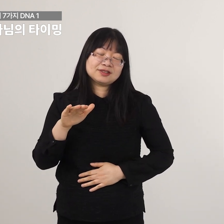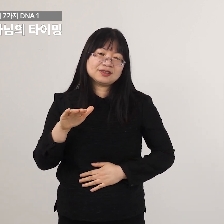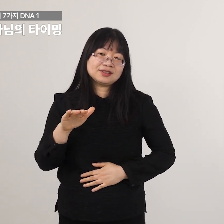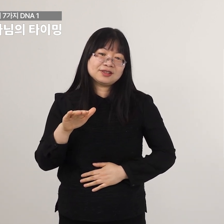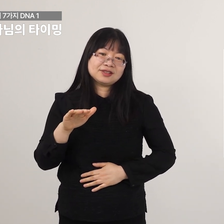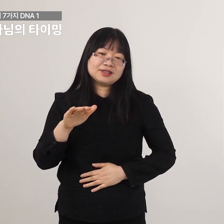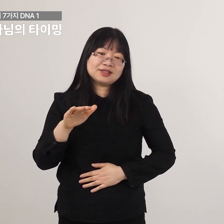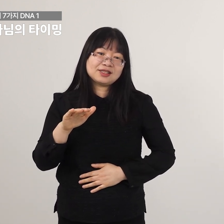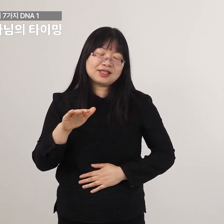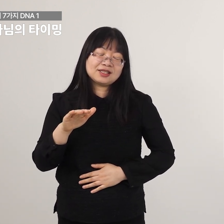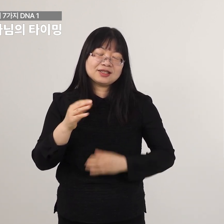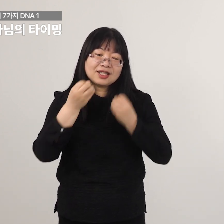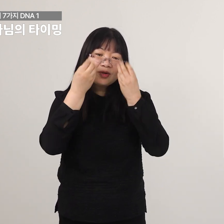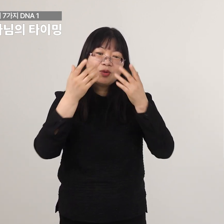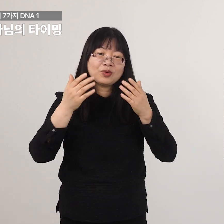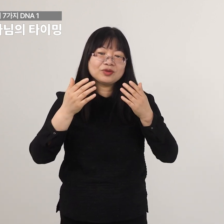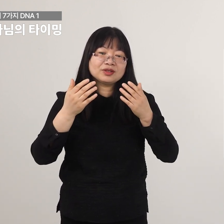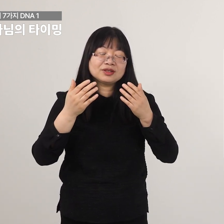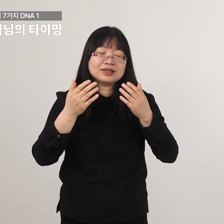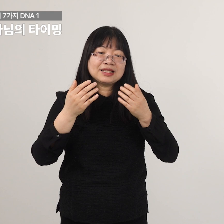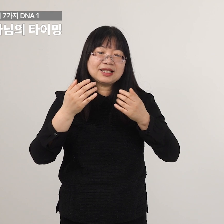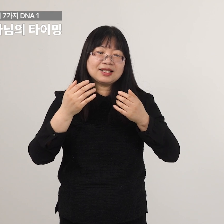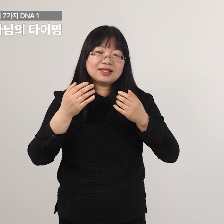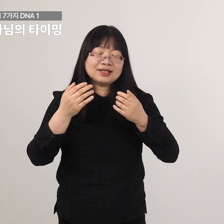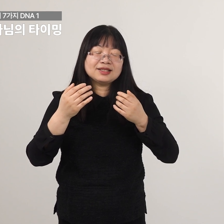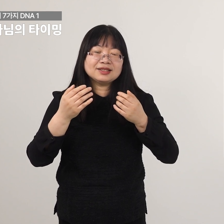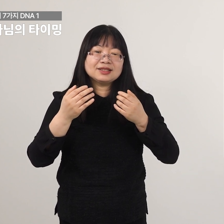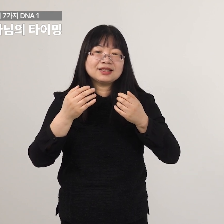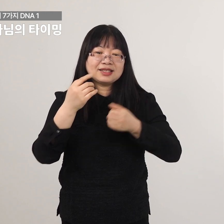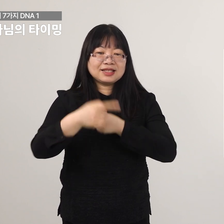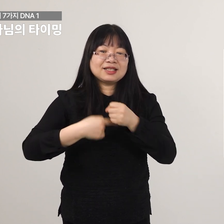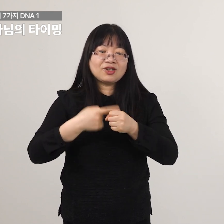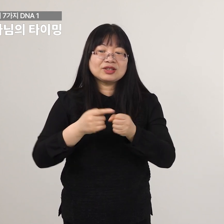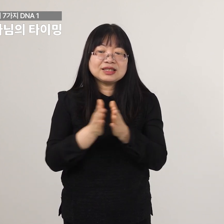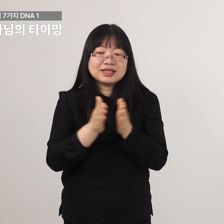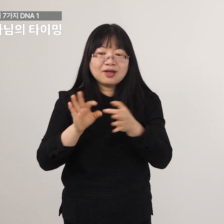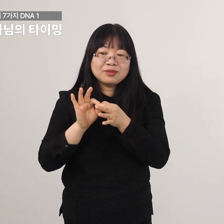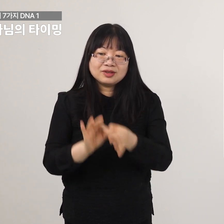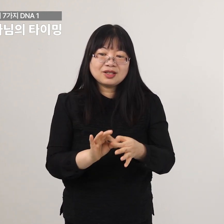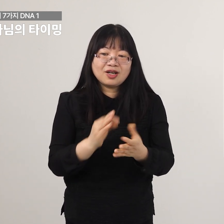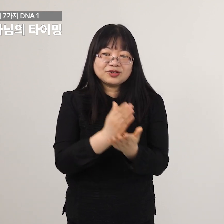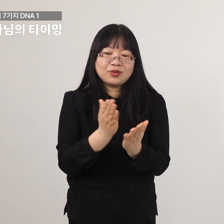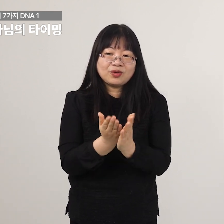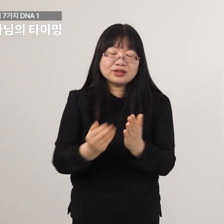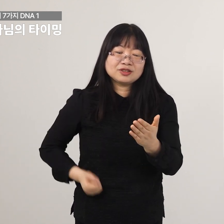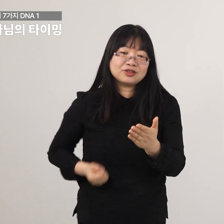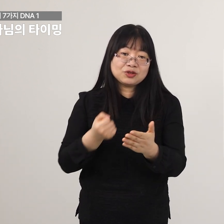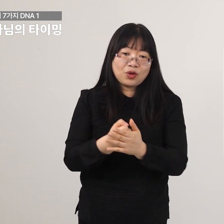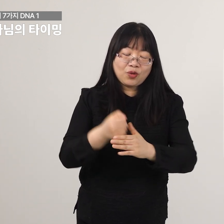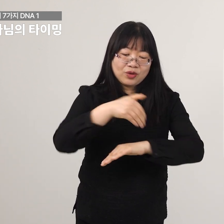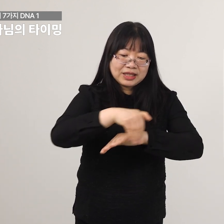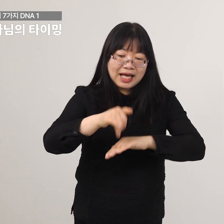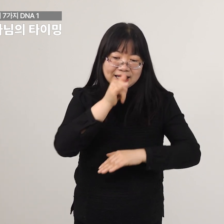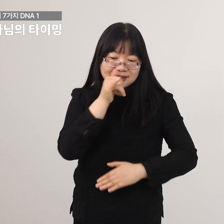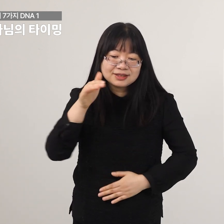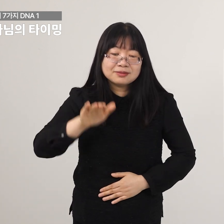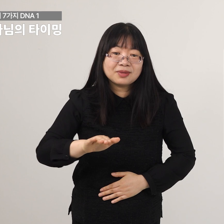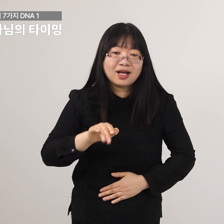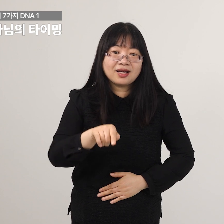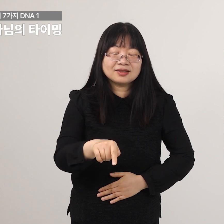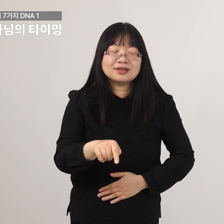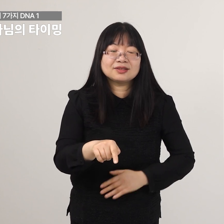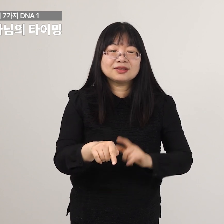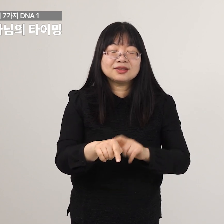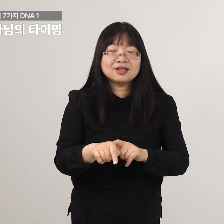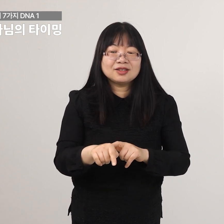해를 출발하면서 이런저런 계획도 세우고 결심도 하고 작정도 하겠지만 그